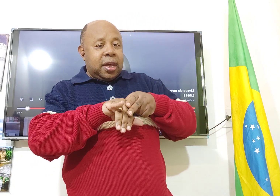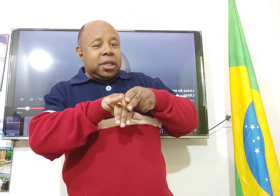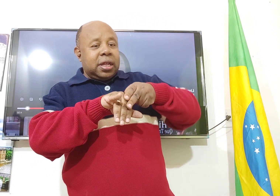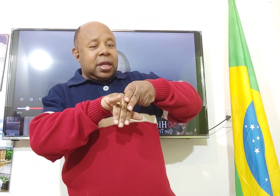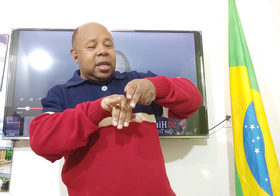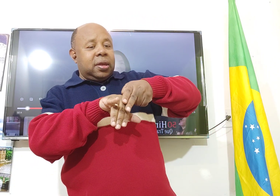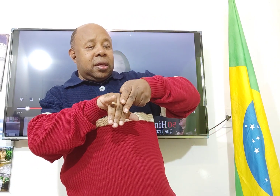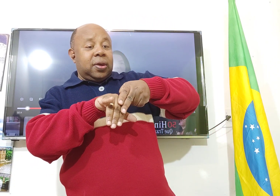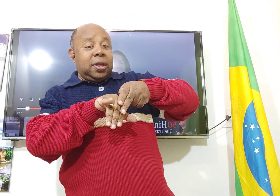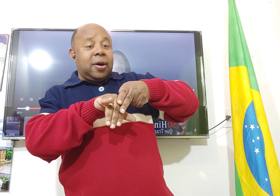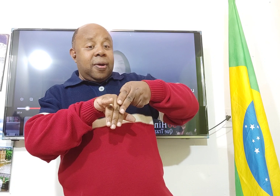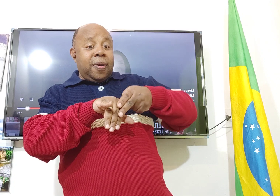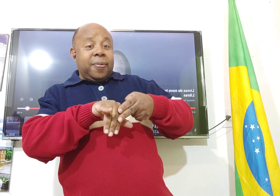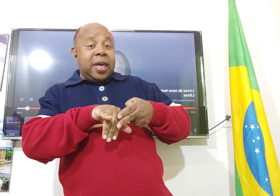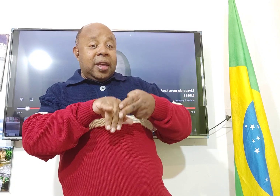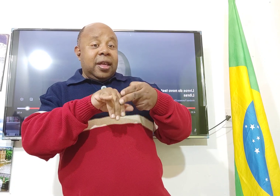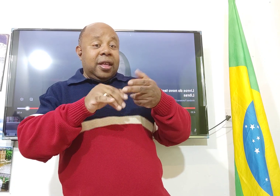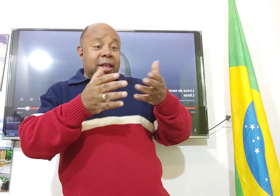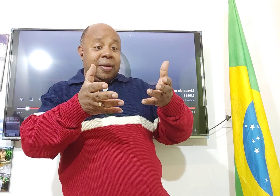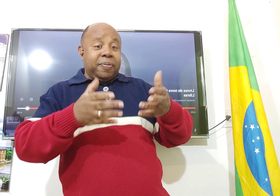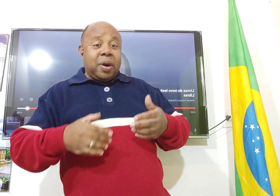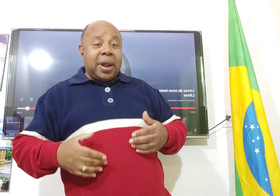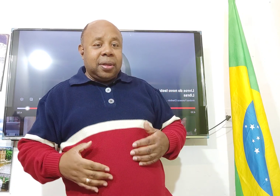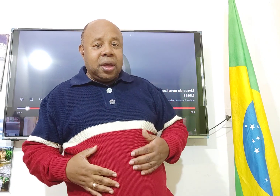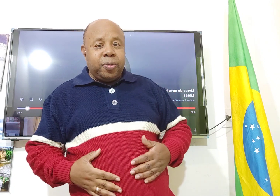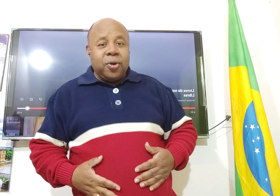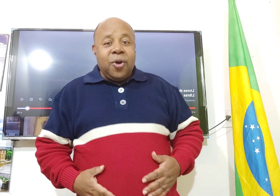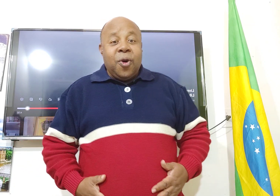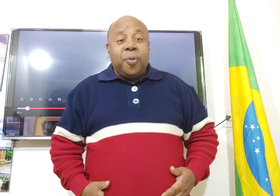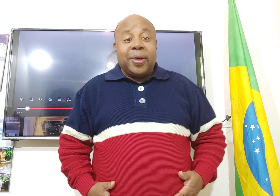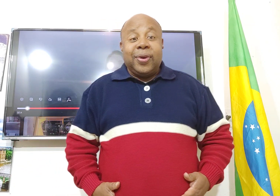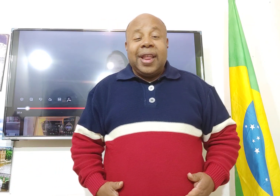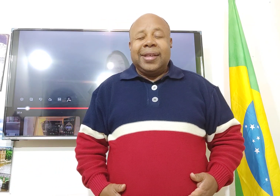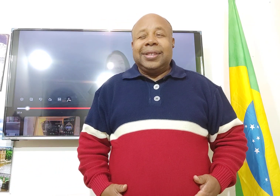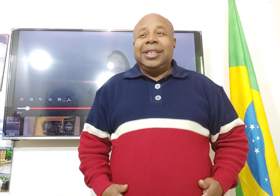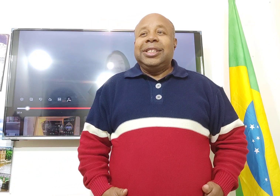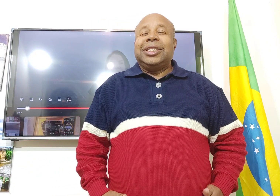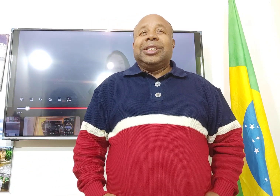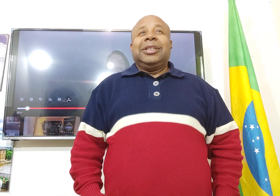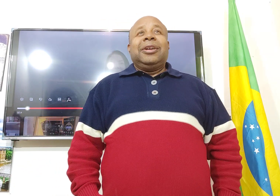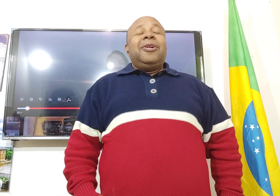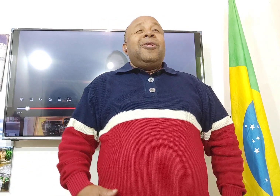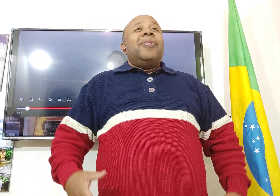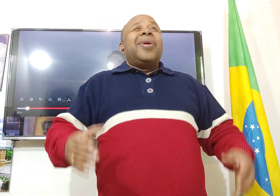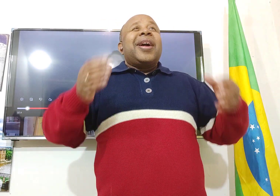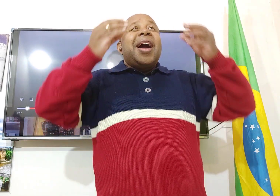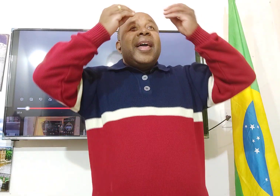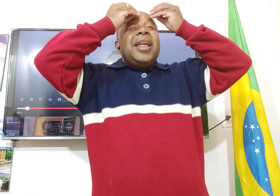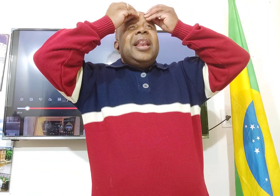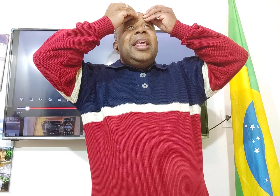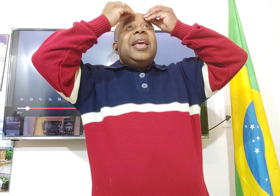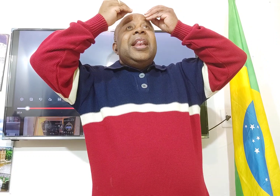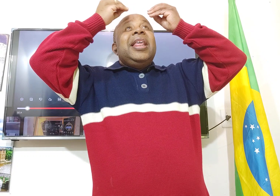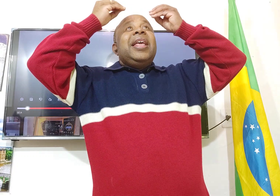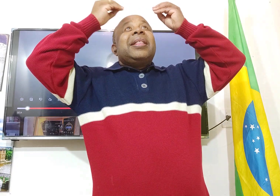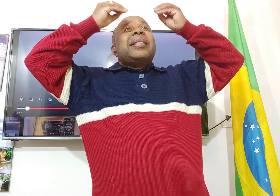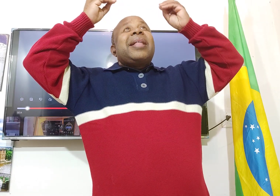Igreja Nazareno, que isso aqui é sinal, né? E um abraço aí pro pastor Alex. Gente, o cara, ele